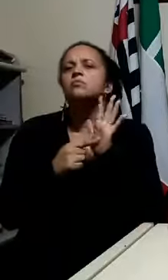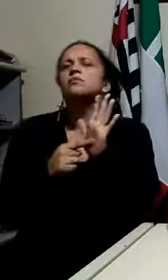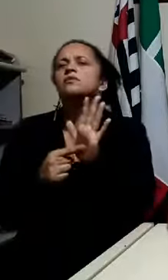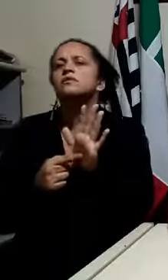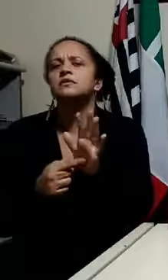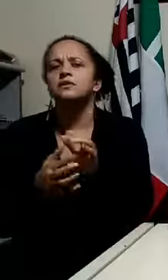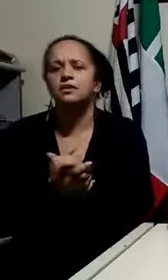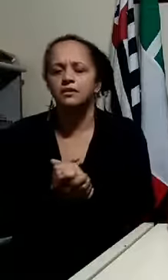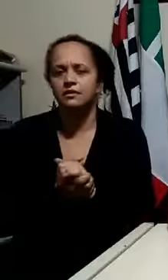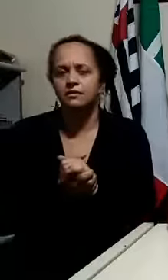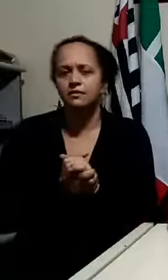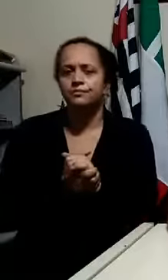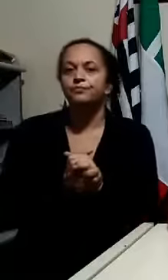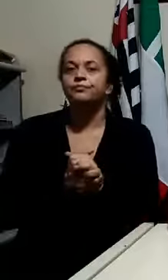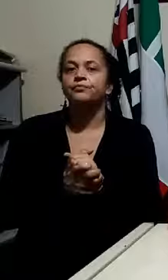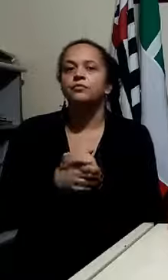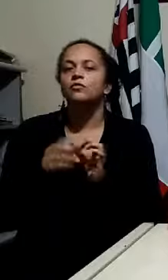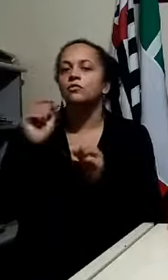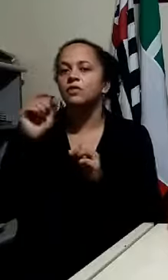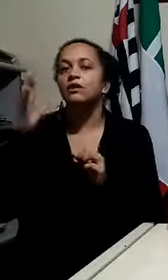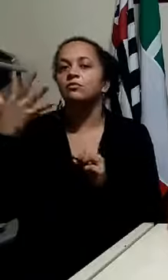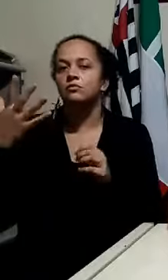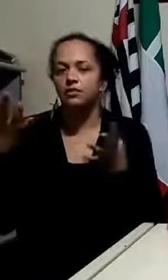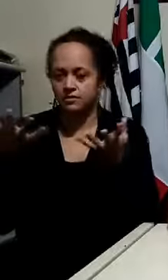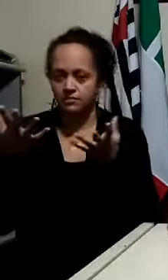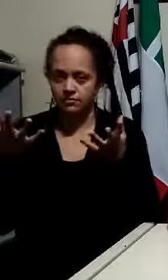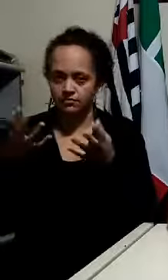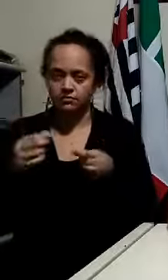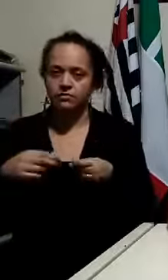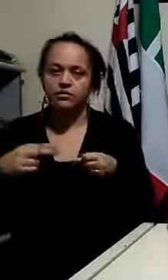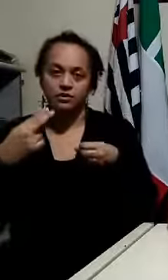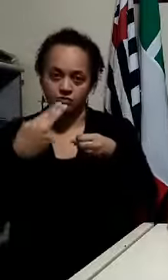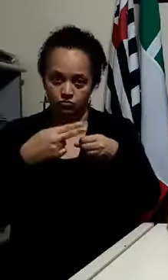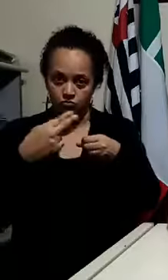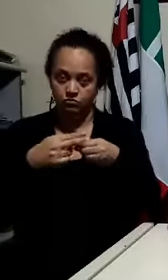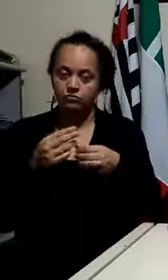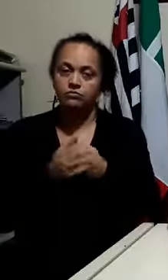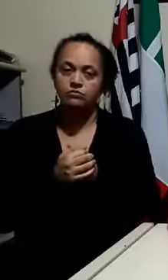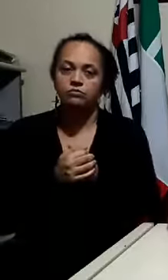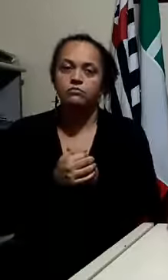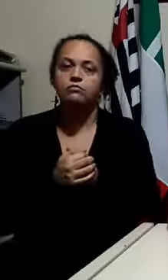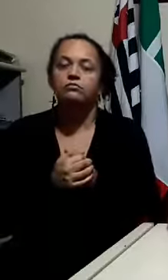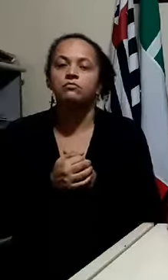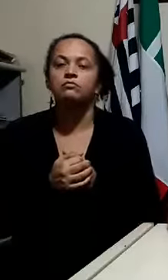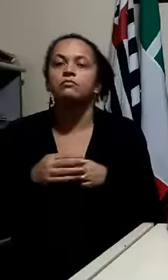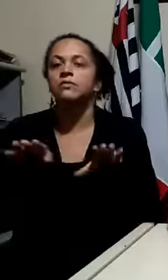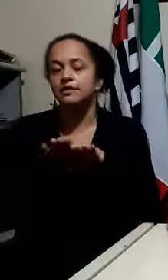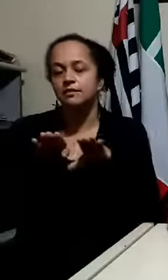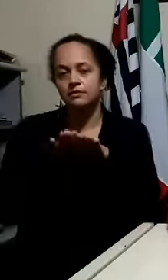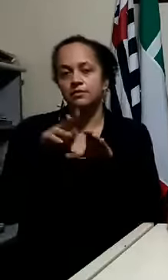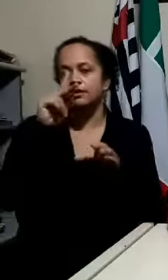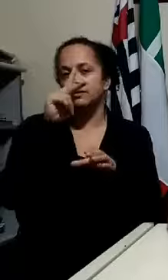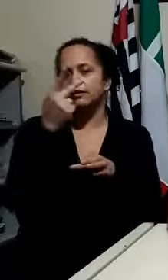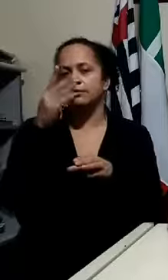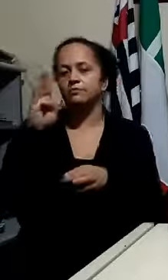em Números 13 e 14 e Hebreus 3 e 4, tá bom? Domingo